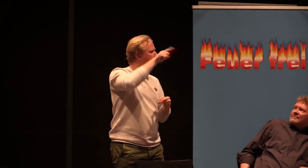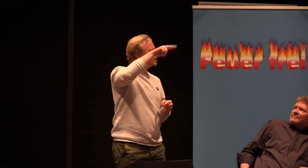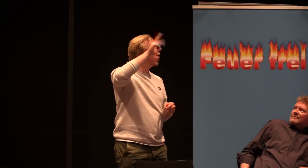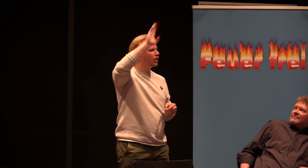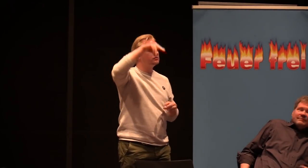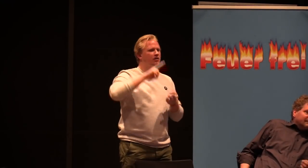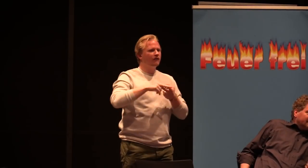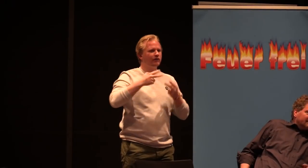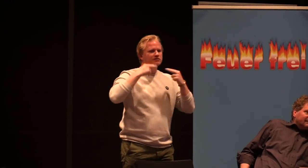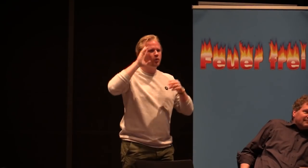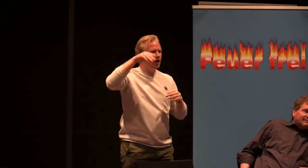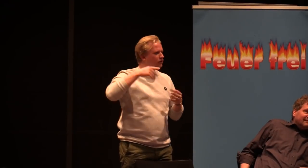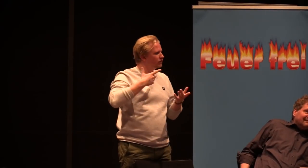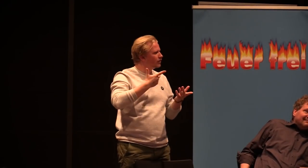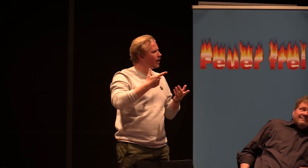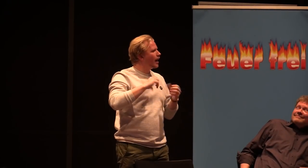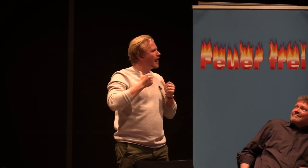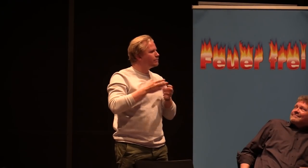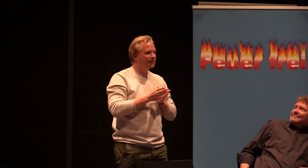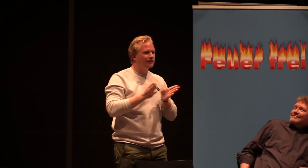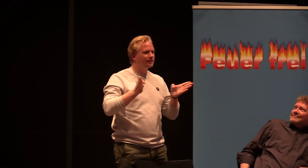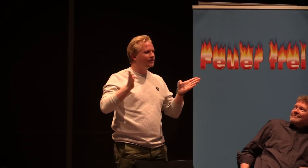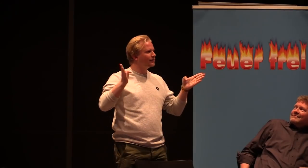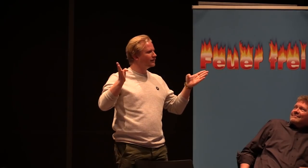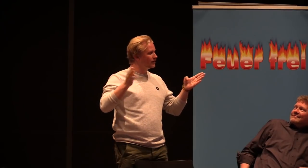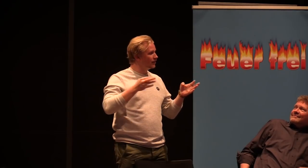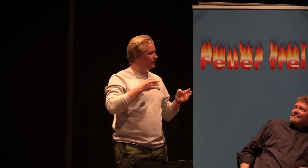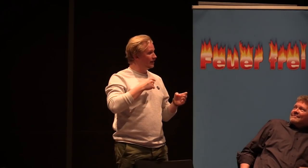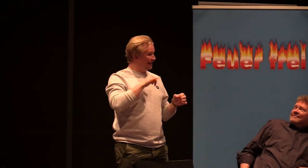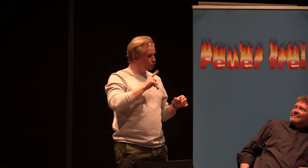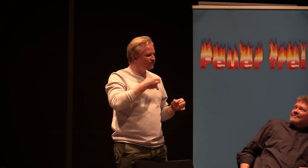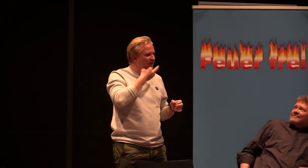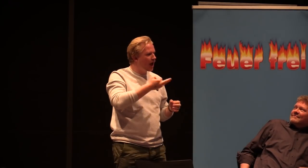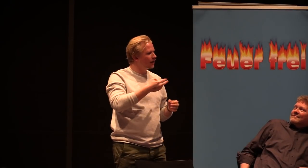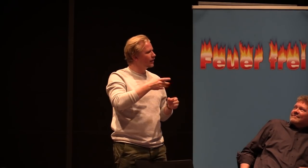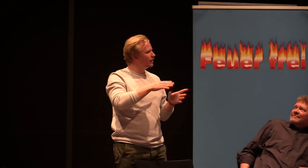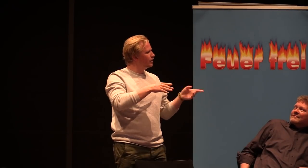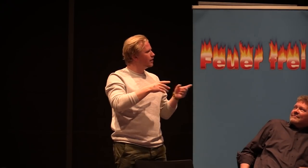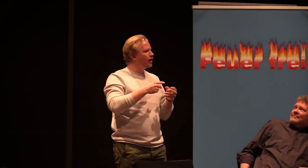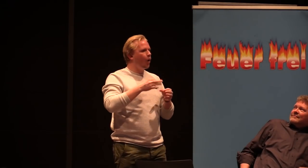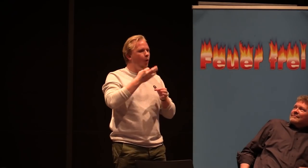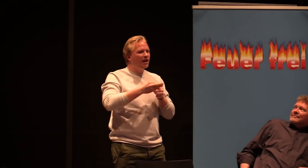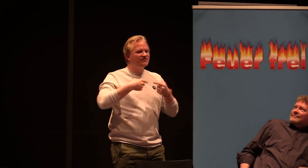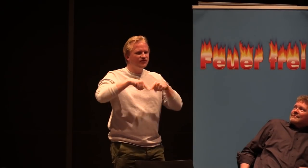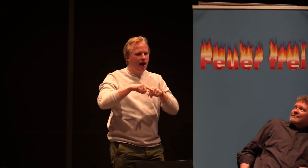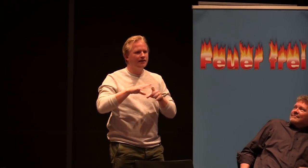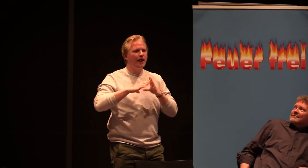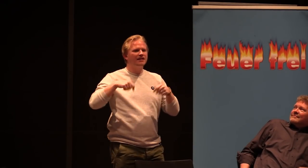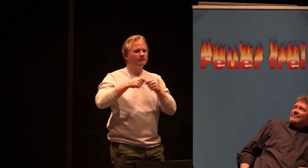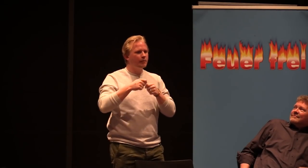und natürlich schreiben die Leute miteinander und die treffen sich dann ganz spontan, von mir aus bei McDonald's. Es ist nun mal so,